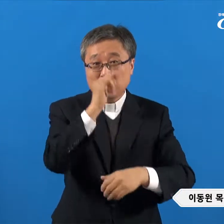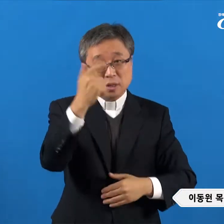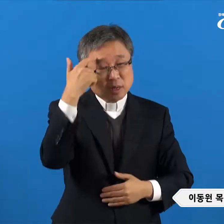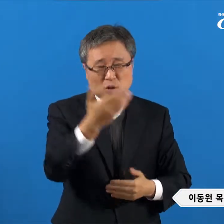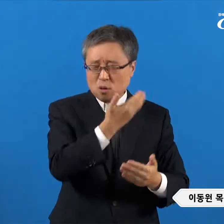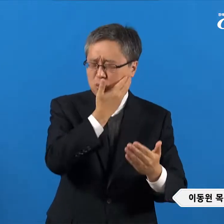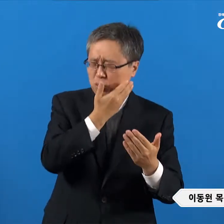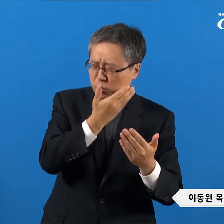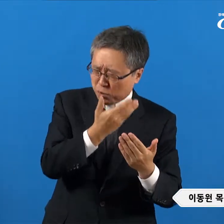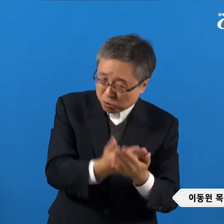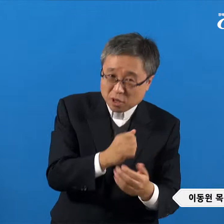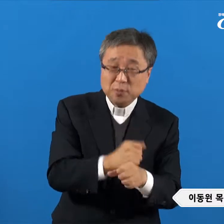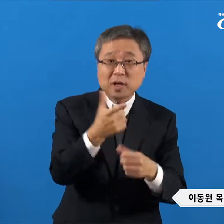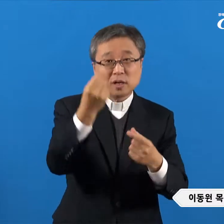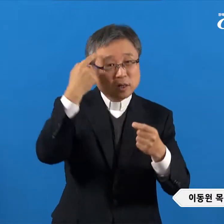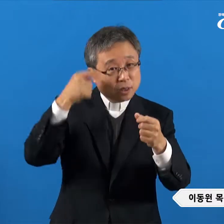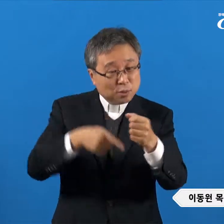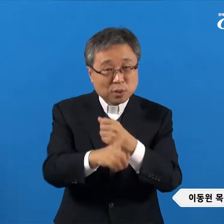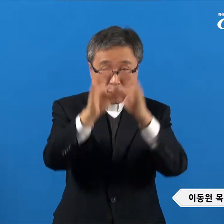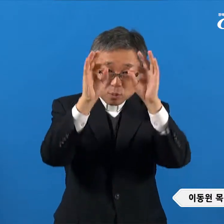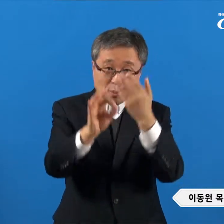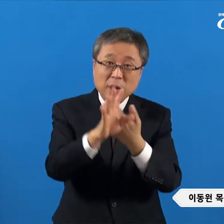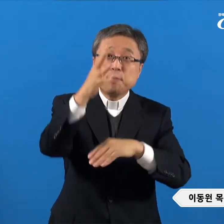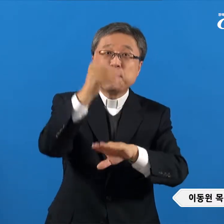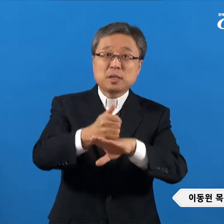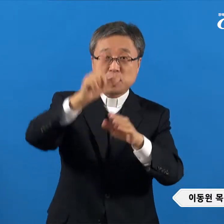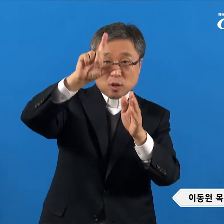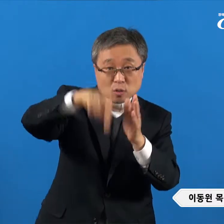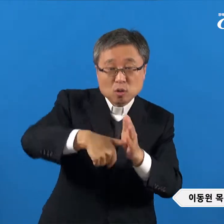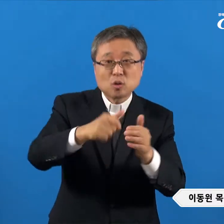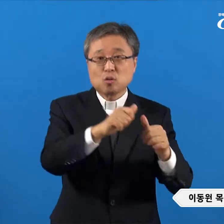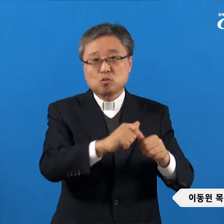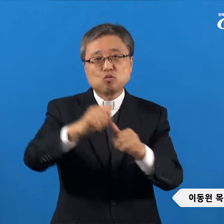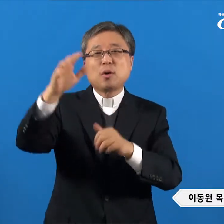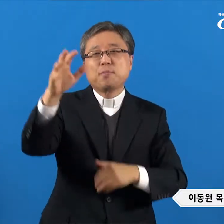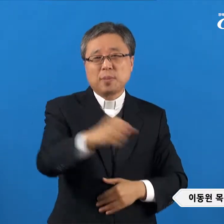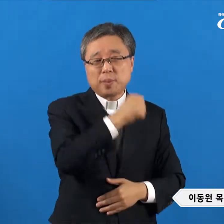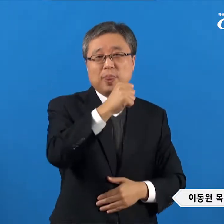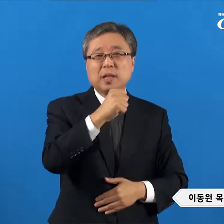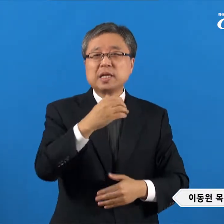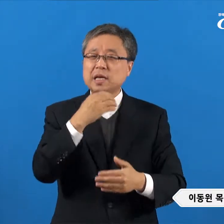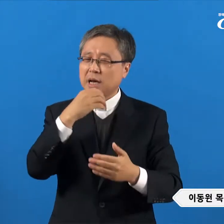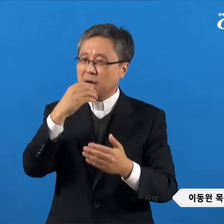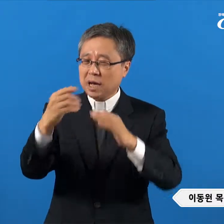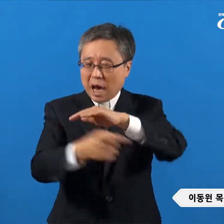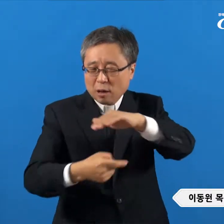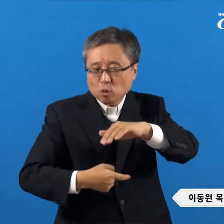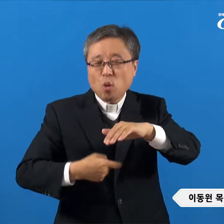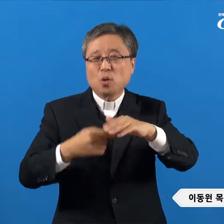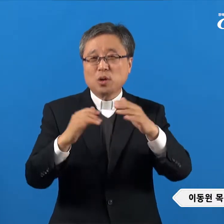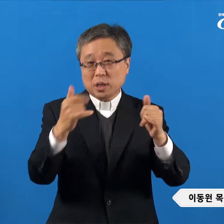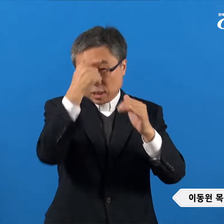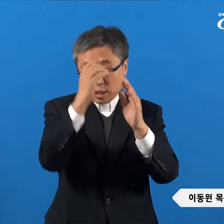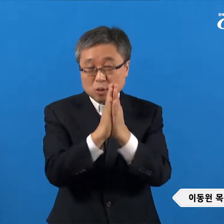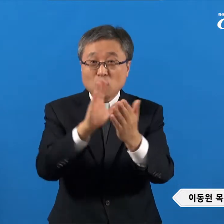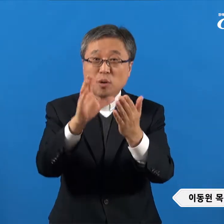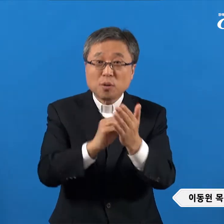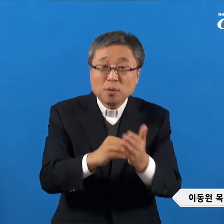중요한 것입니다. 그런 의미에서 이 마지막 순간에 구원받은 이 강도의 기도의 비밀은